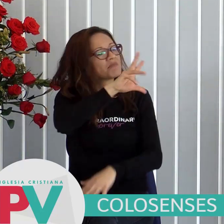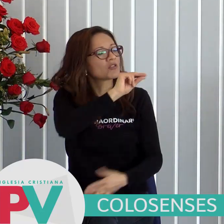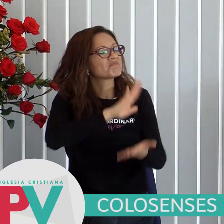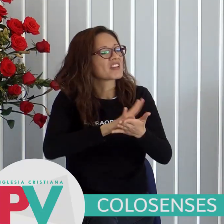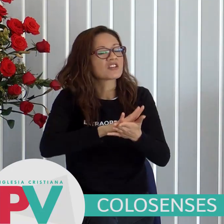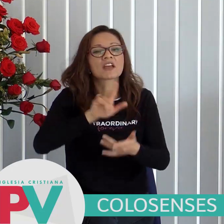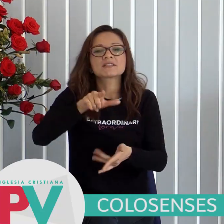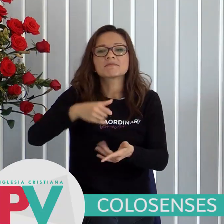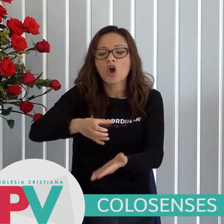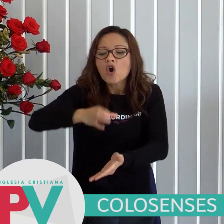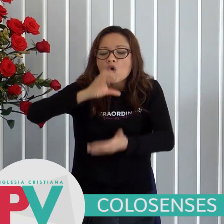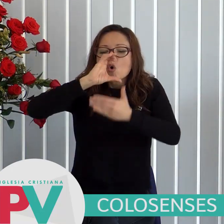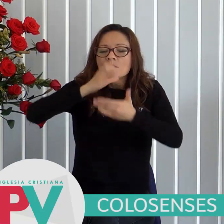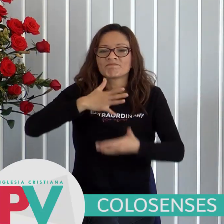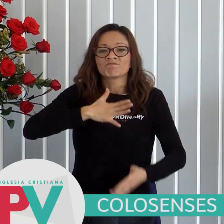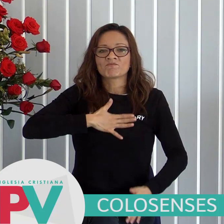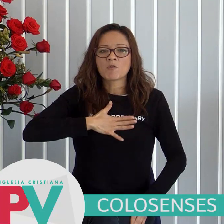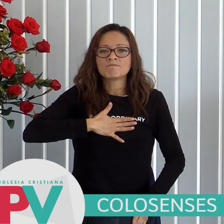yo.